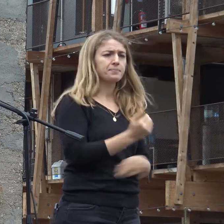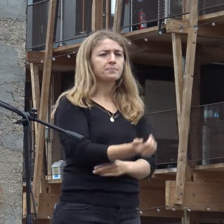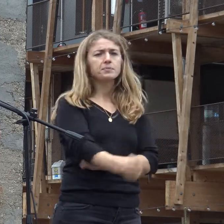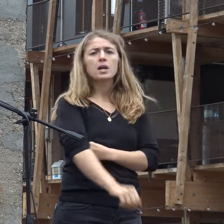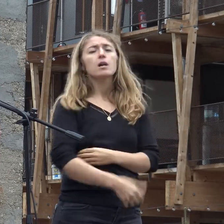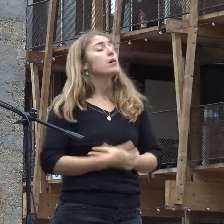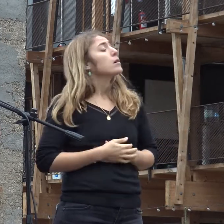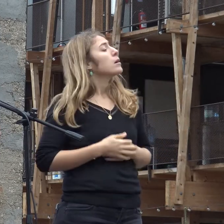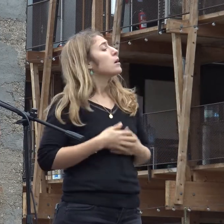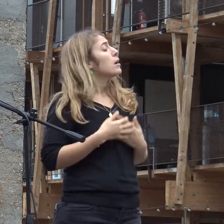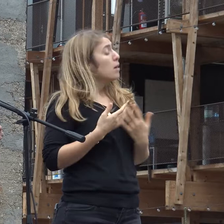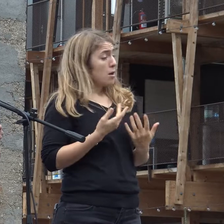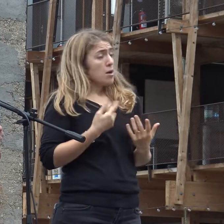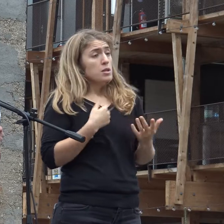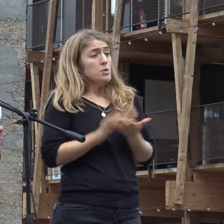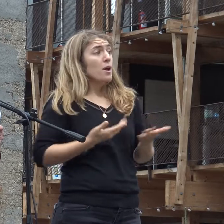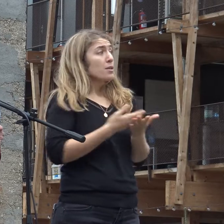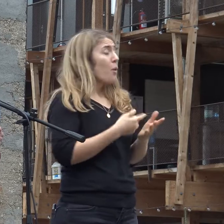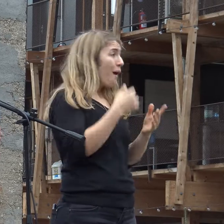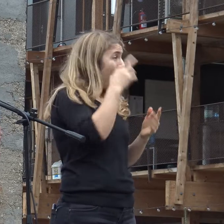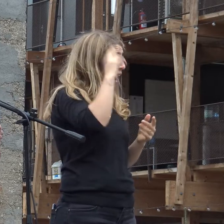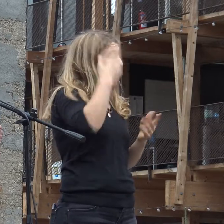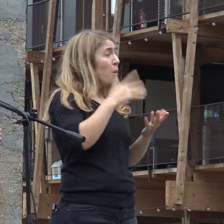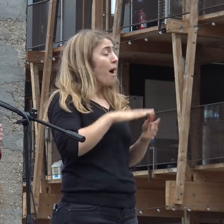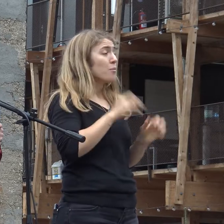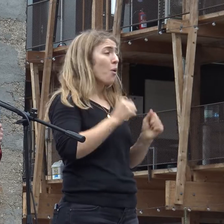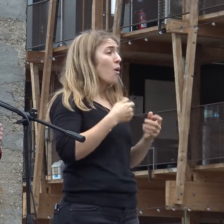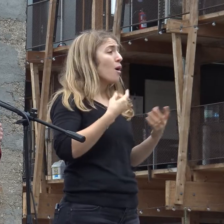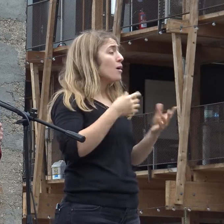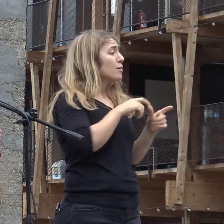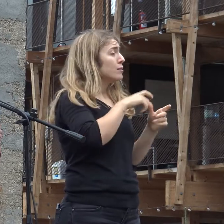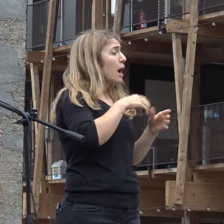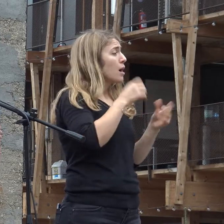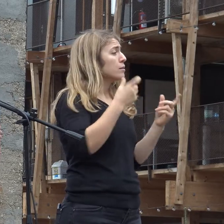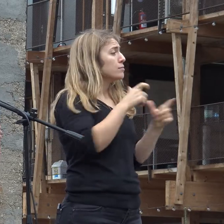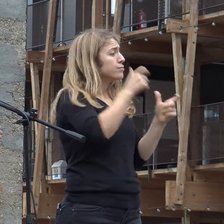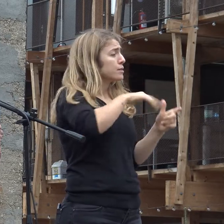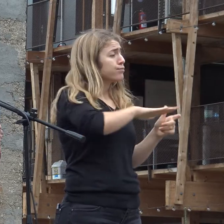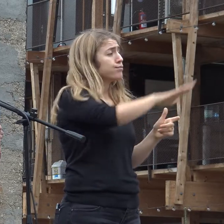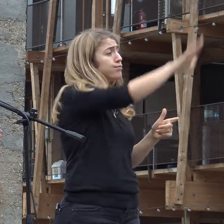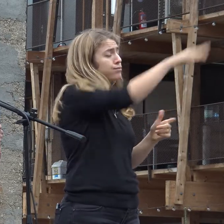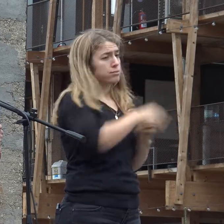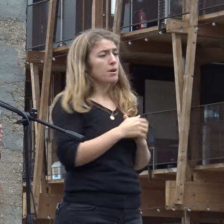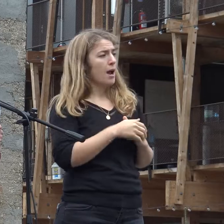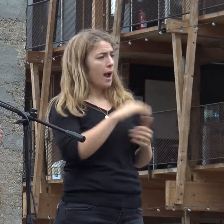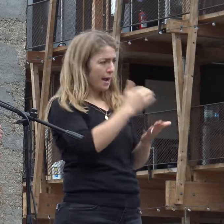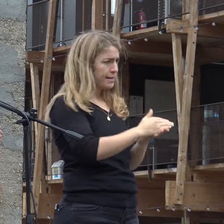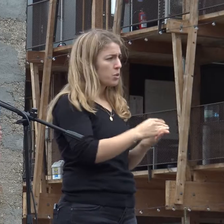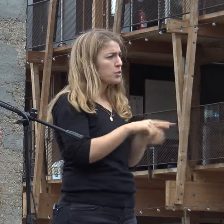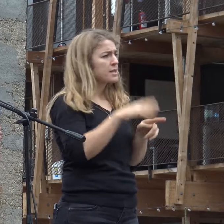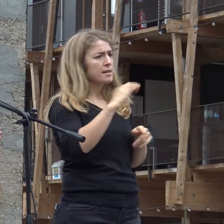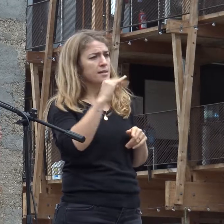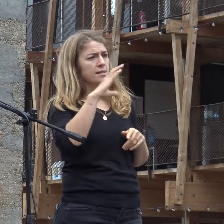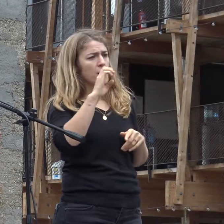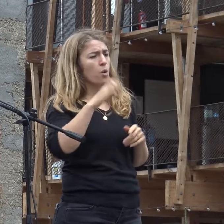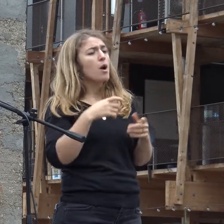nous devons sortir du mythe de la croissance infinie. Et nous devons récupérer les milliards volés au peuple avec le CICE,